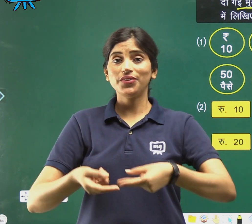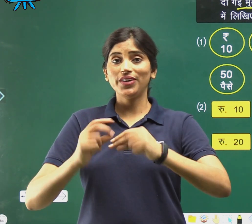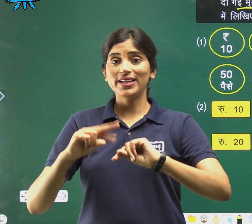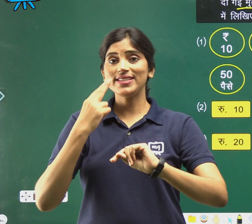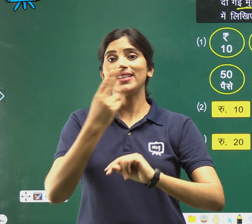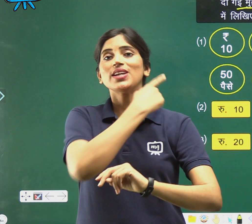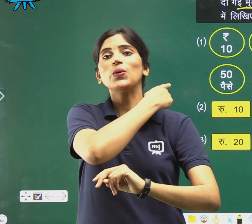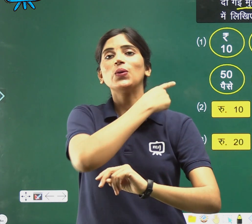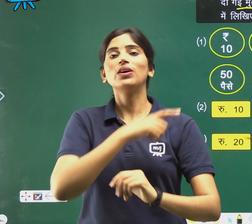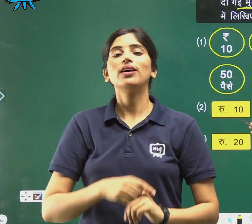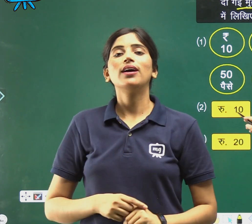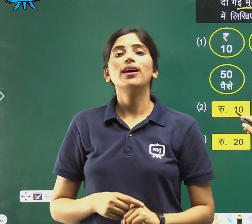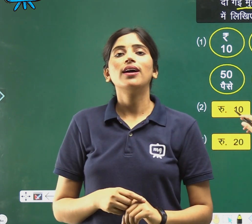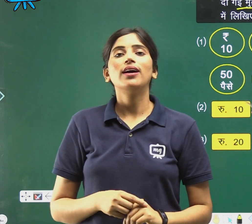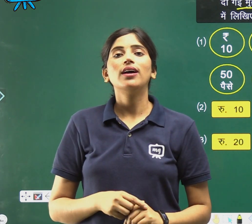देखो,